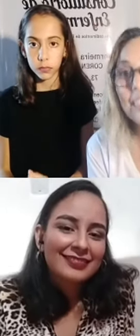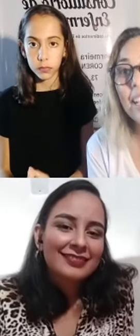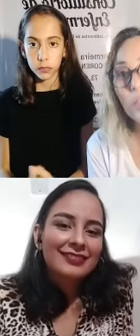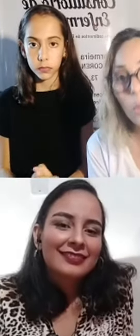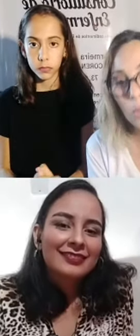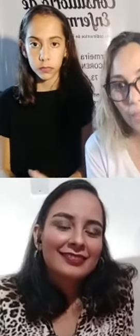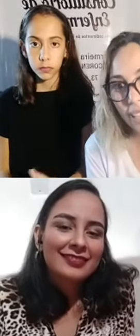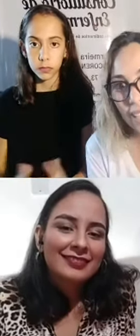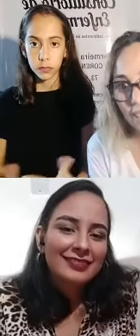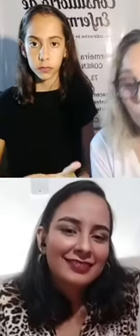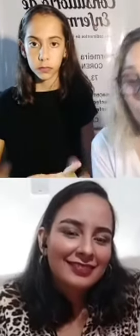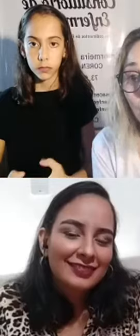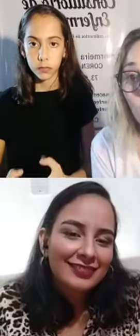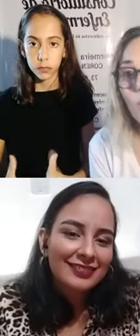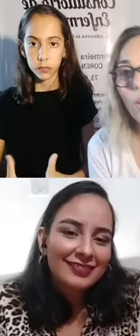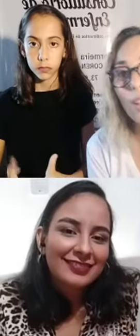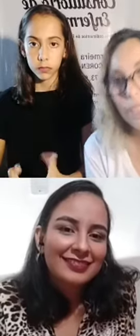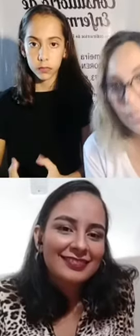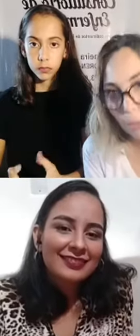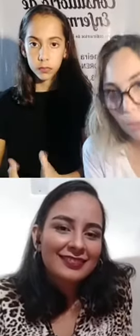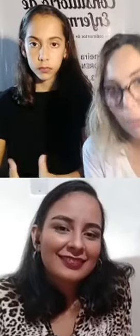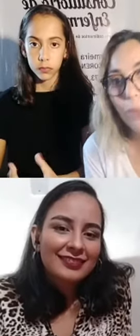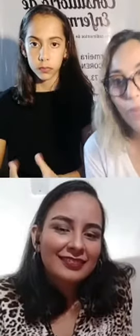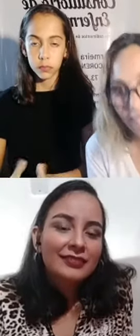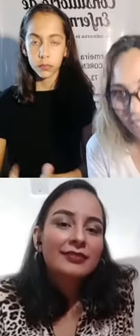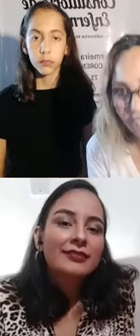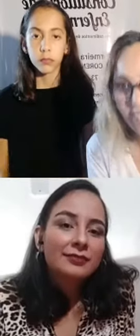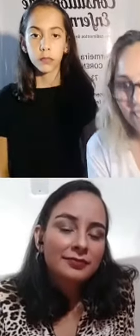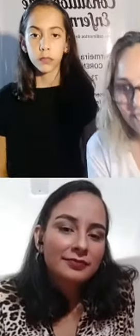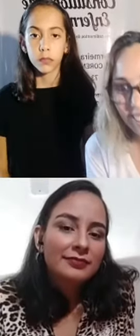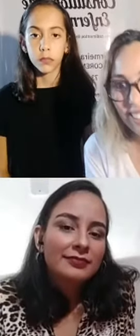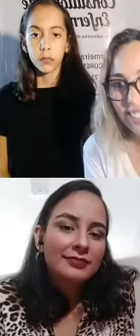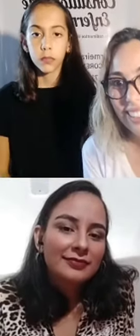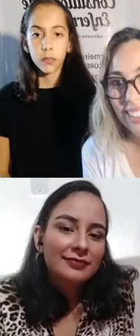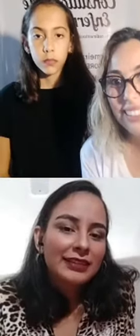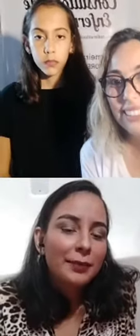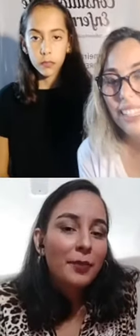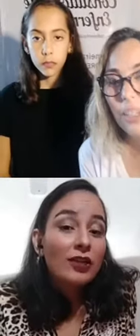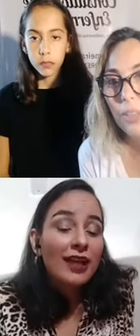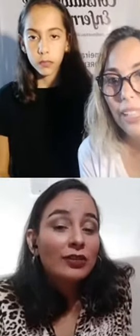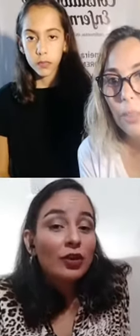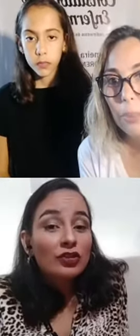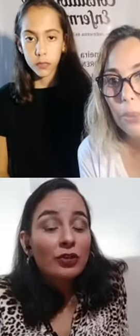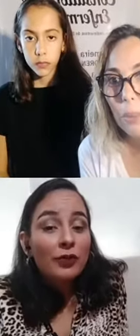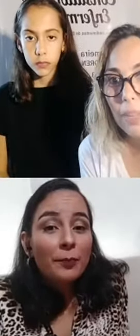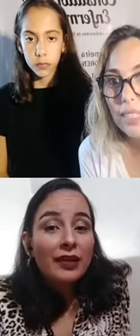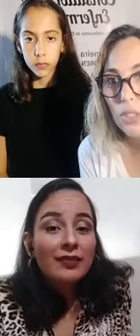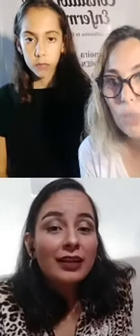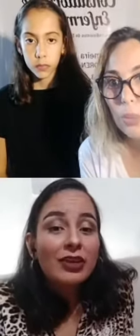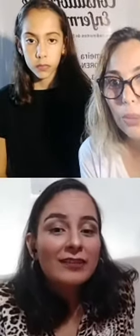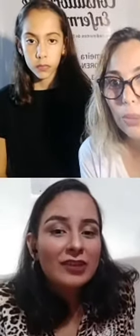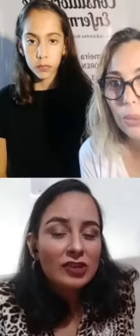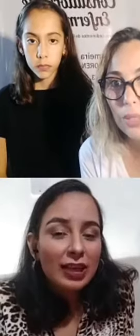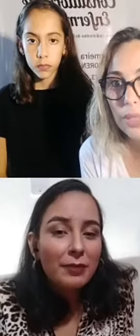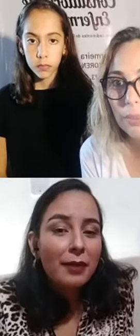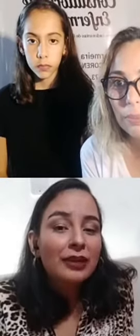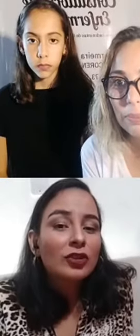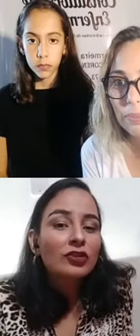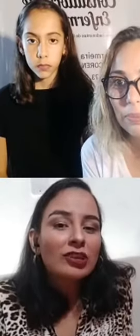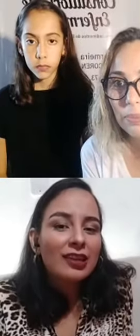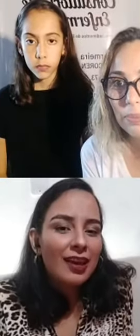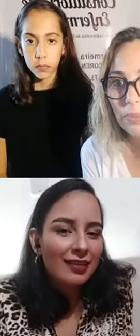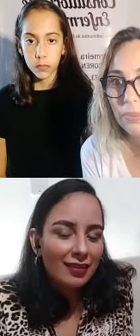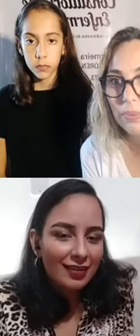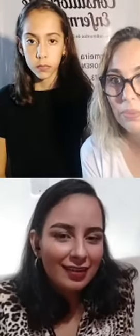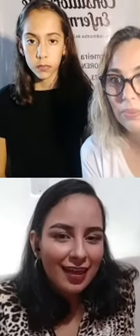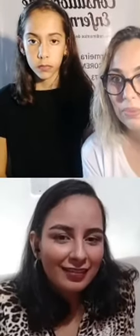E esse retorno para casa, o que é que eu estou levando para o meu lar, né? Então, pois é, todo dia eu fico pensando em Cíntia, né? Minha mãe, todo